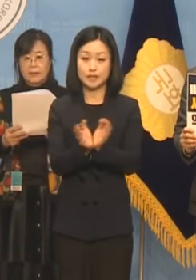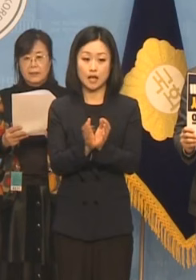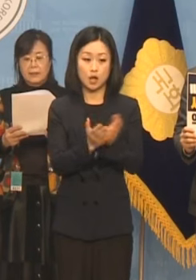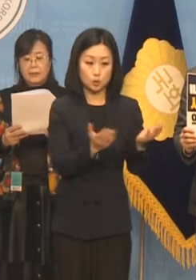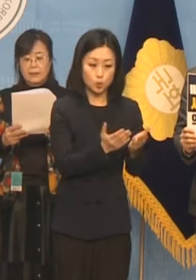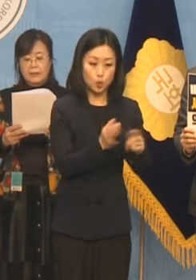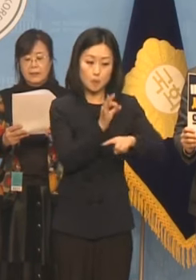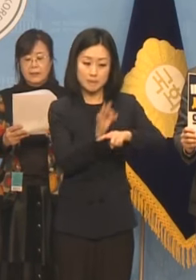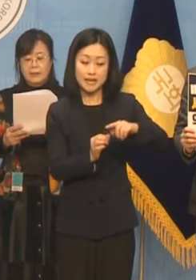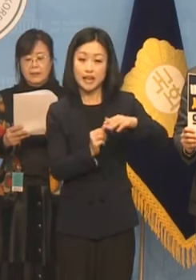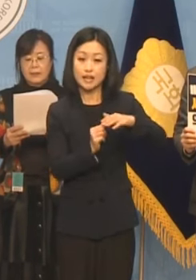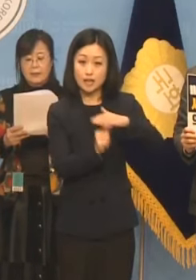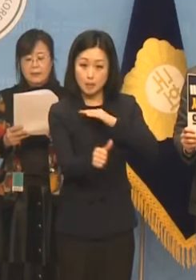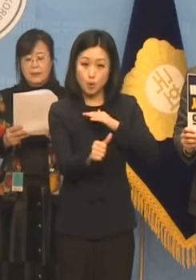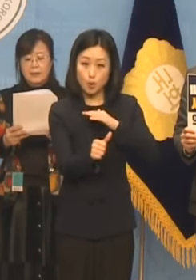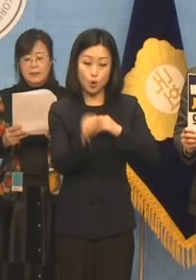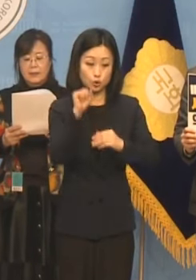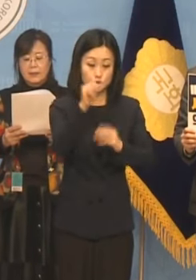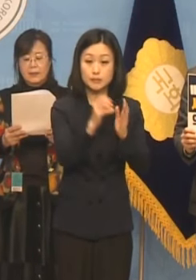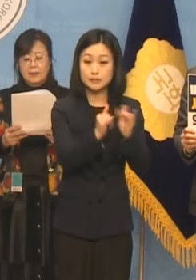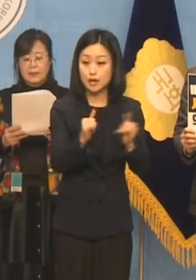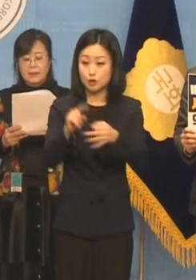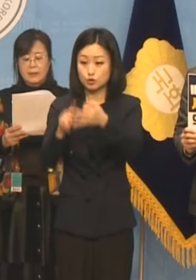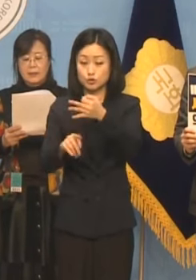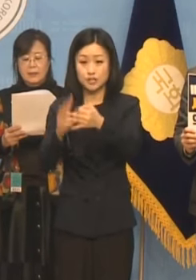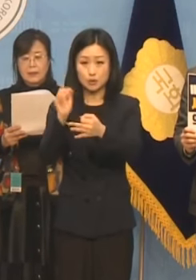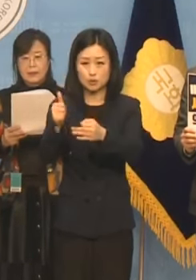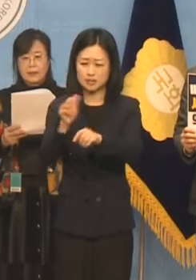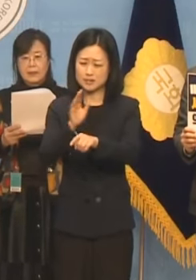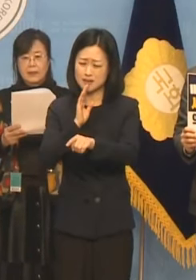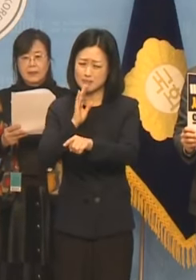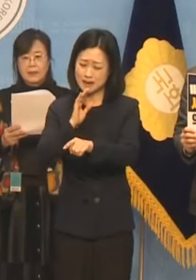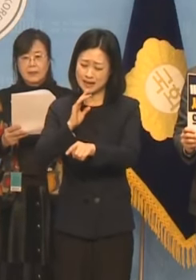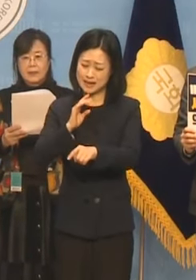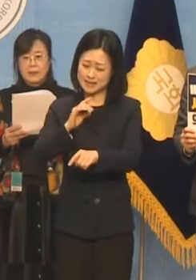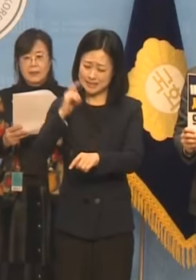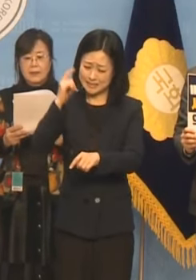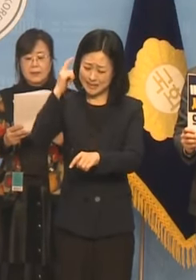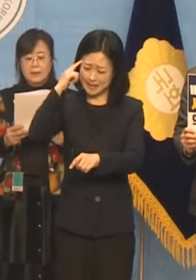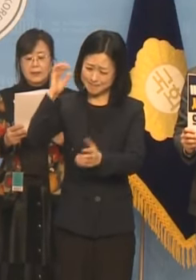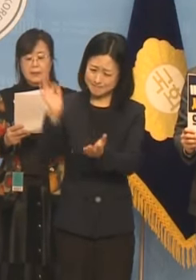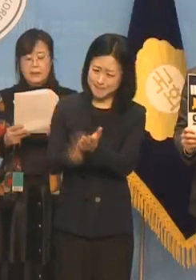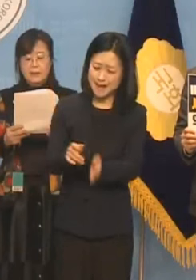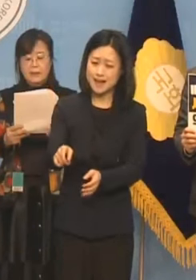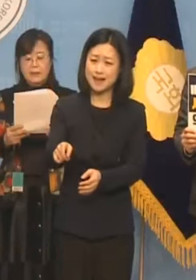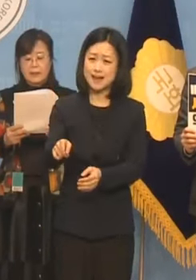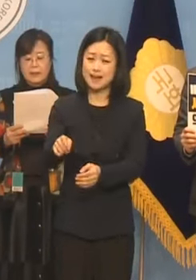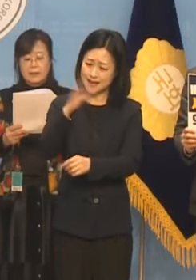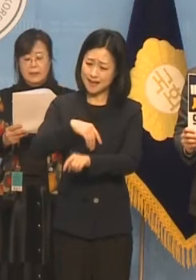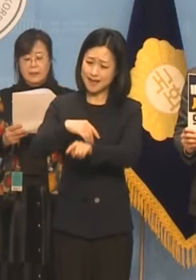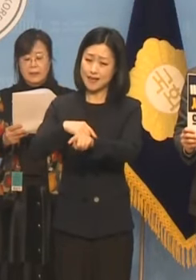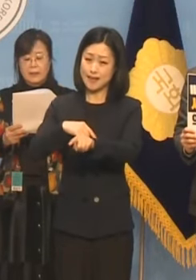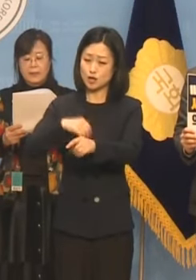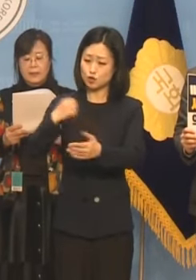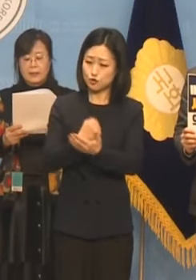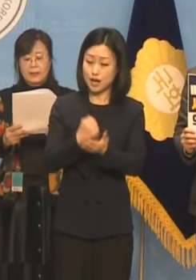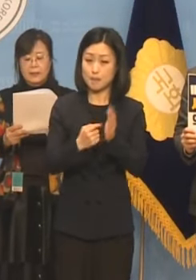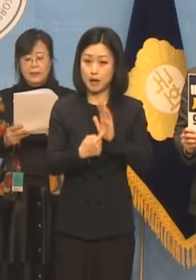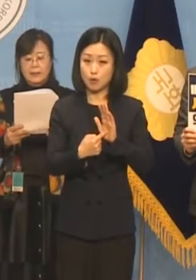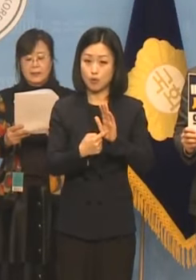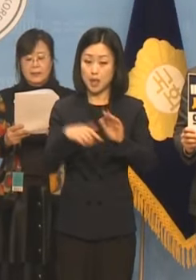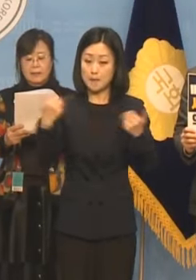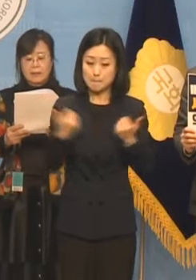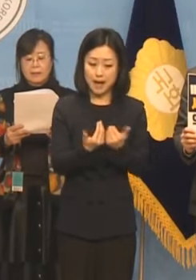노동비례 후보들은 윤석열 대통령의 천박하고 편향적인 노동관에 대해 깊은 유감을 표시합니다.